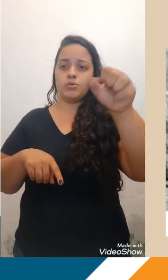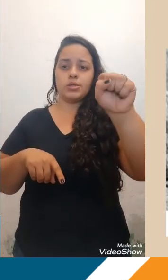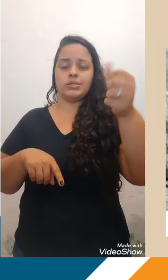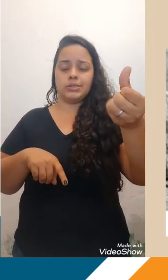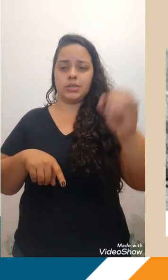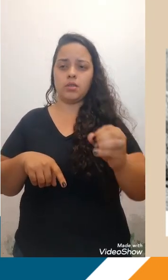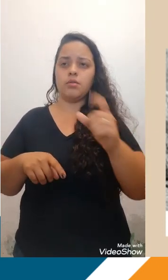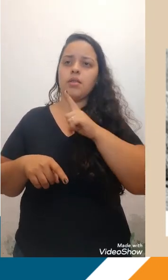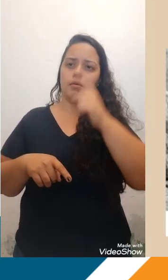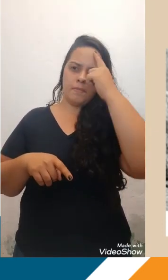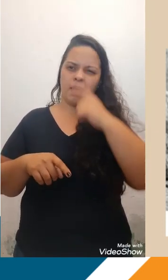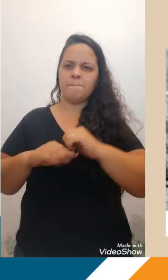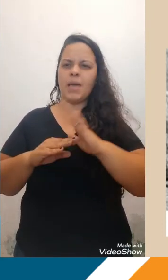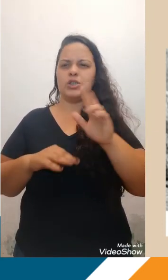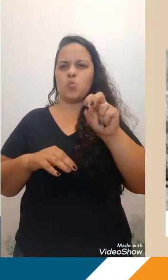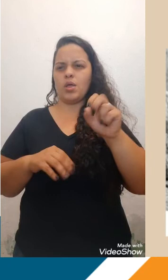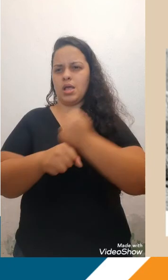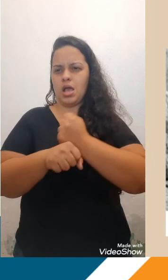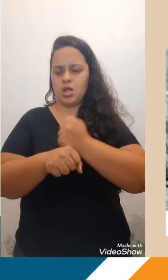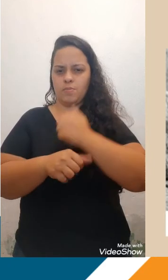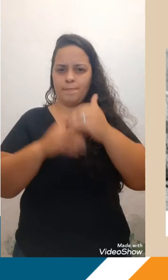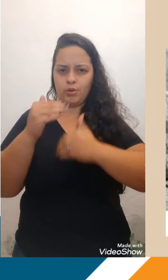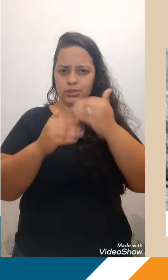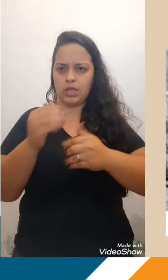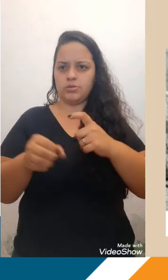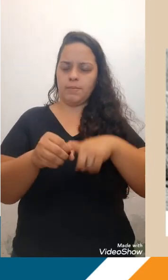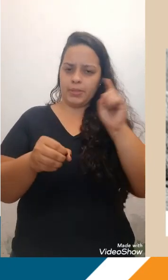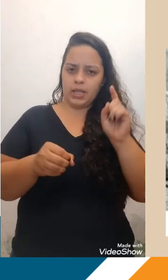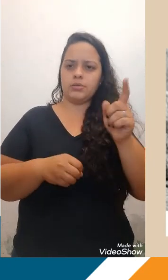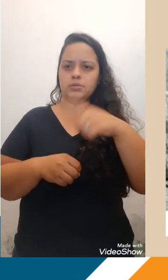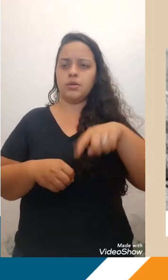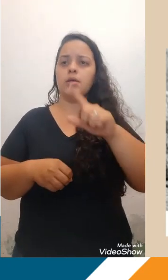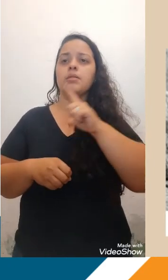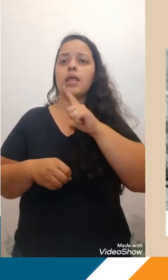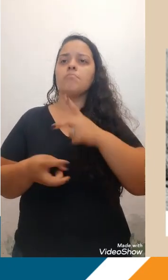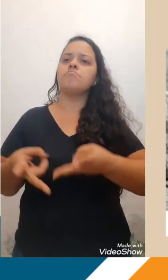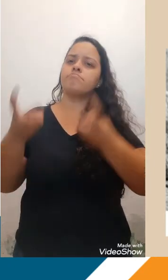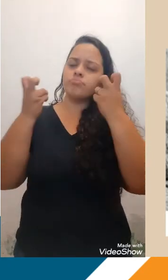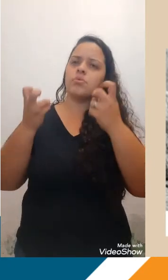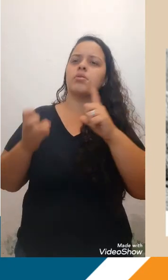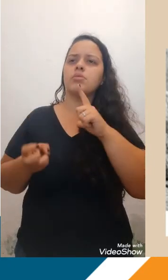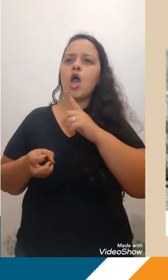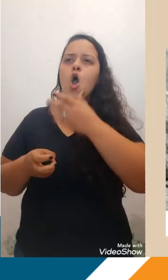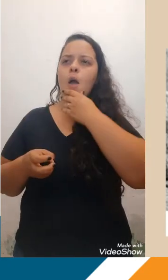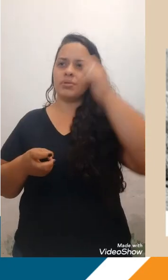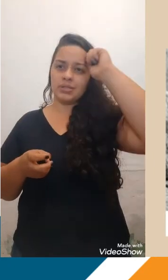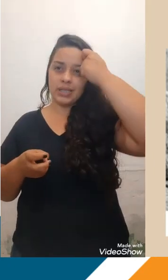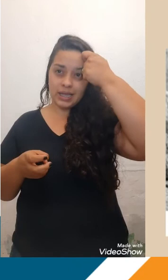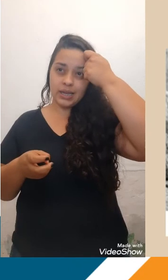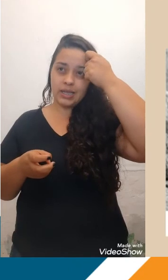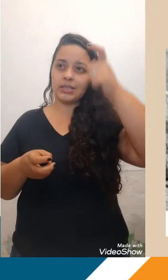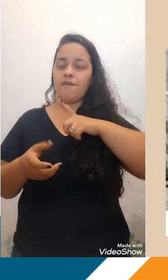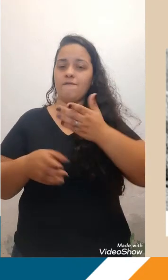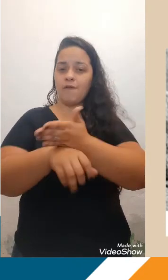1860, ou seja, um pouco mais de 50 anos após o processo da independência do Haiti. Nela, é possível observar homens pretos